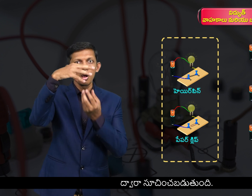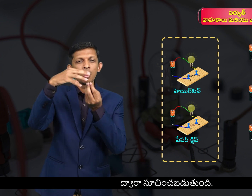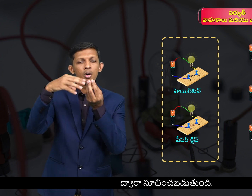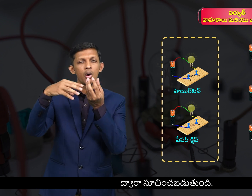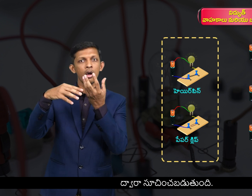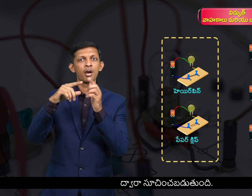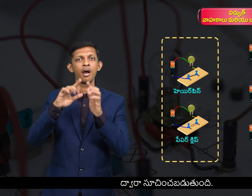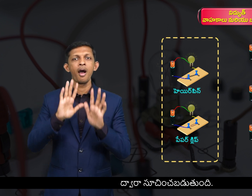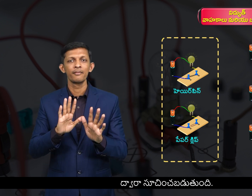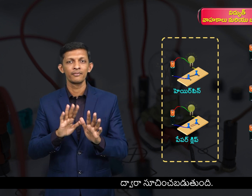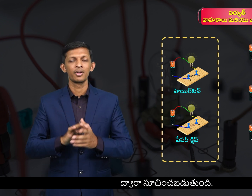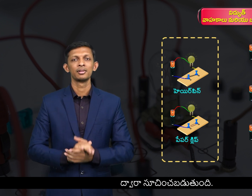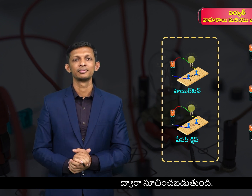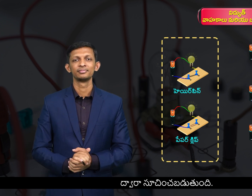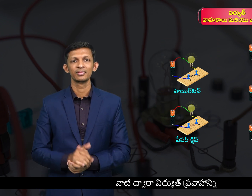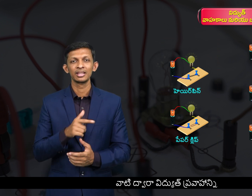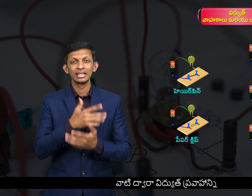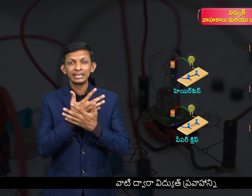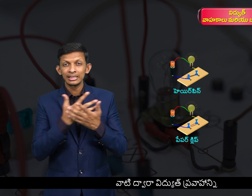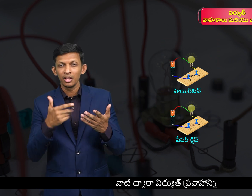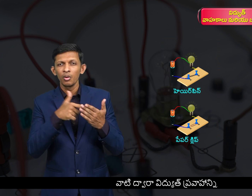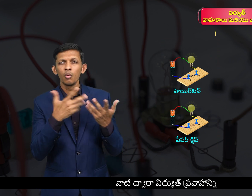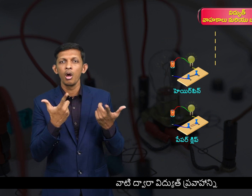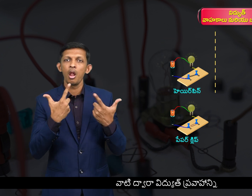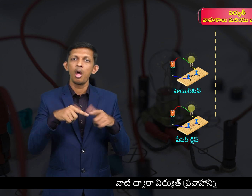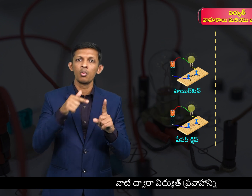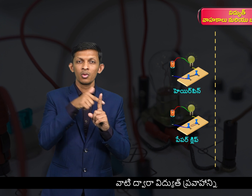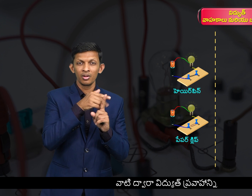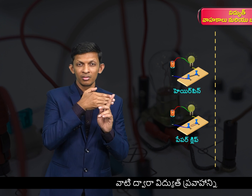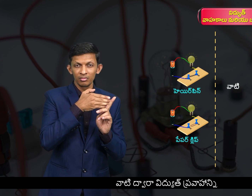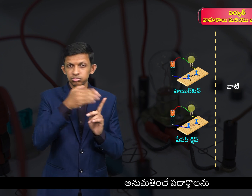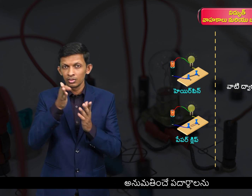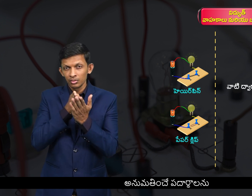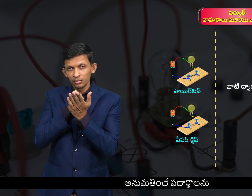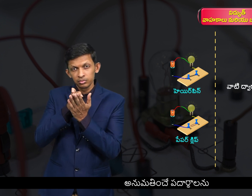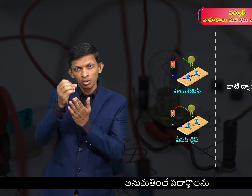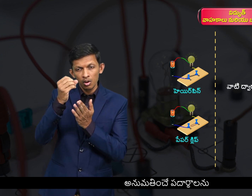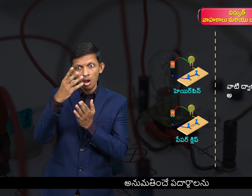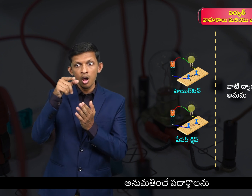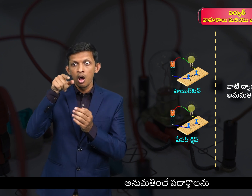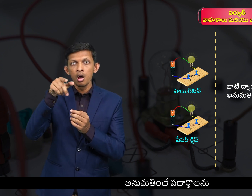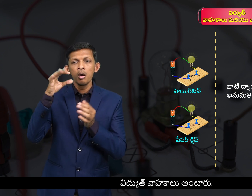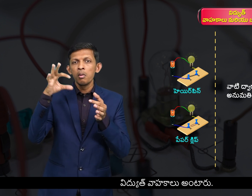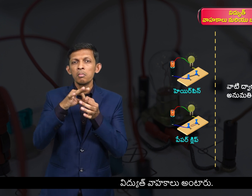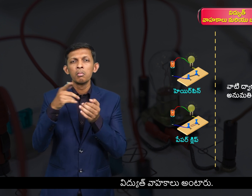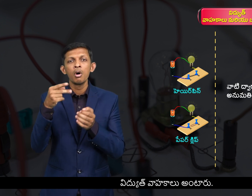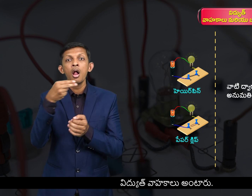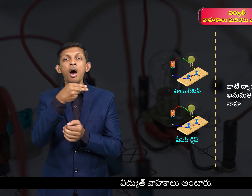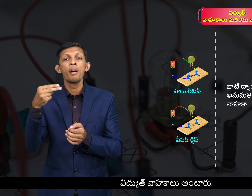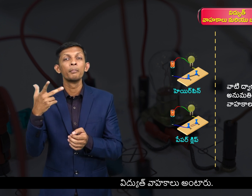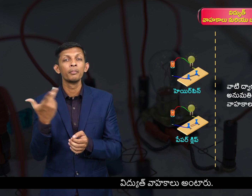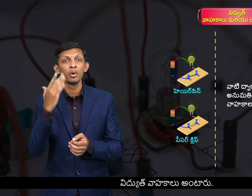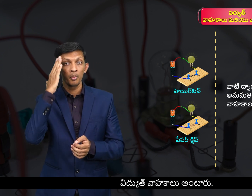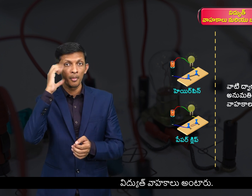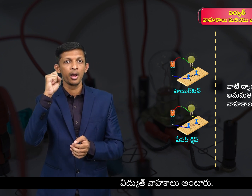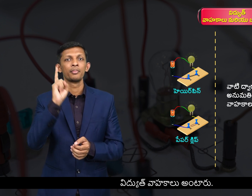ద్వారా సూచించబడుతుంది. వాటి ద్వారా విద్యుత్ ప్రవాహాన్ని అనుమతించే పదార్థాలను విద్యుత్